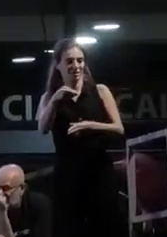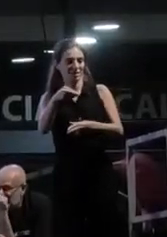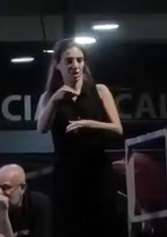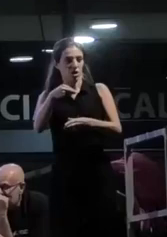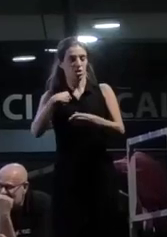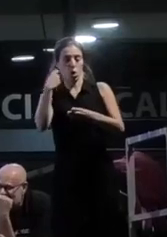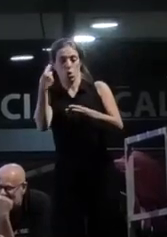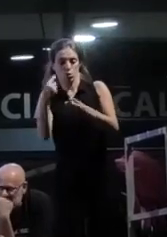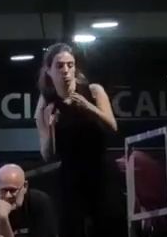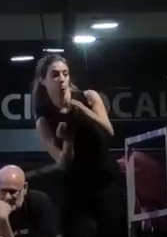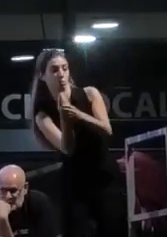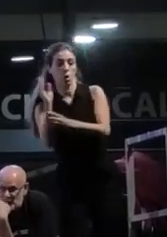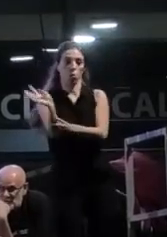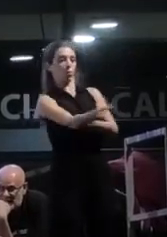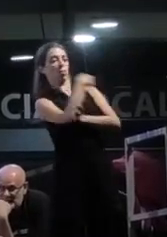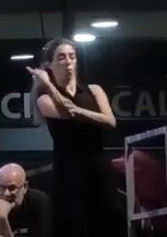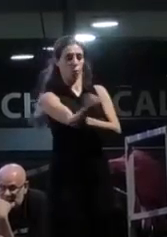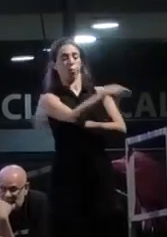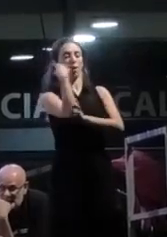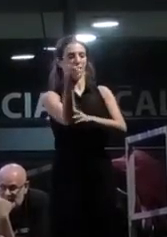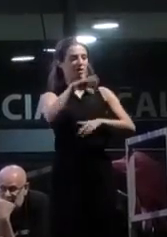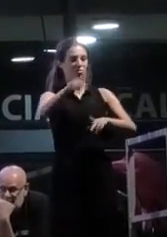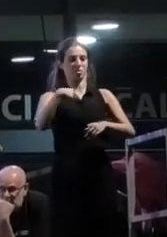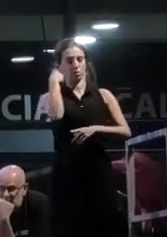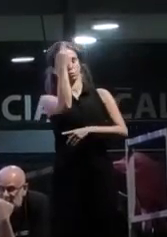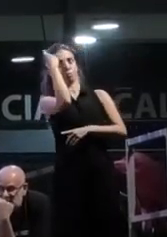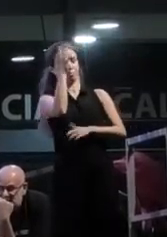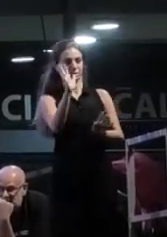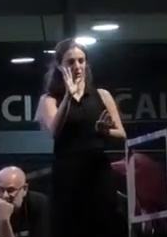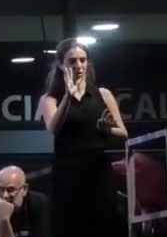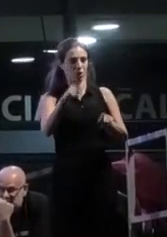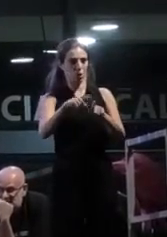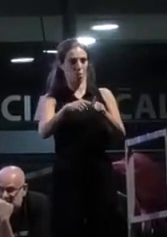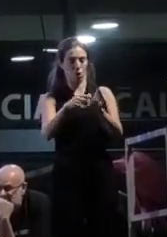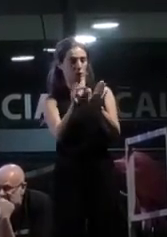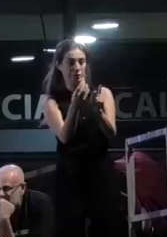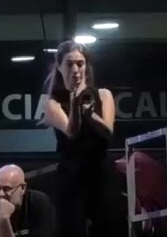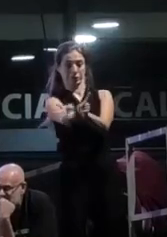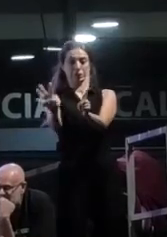donar voltes com un posseït i no hi ha bitxo humà que se m'acosti.